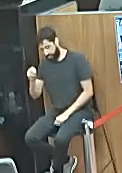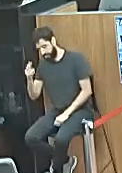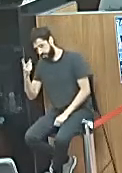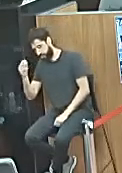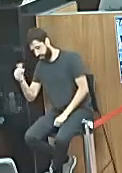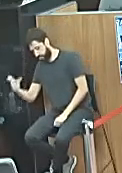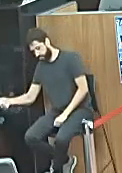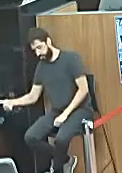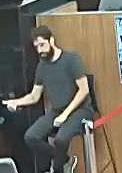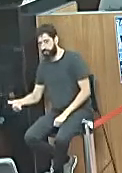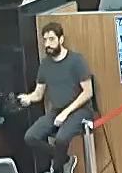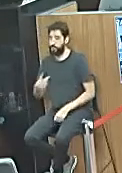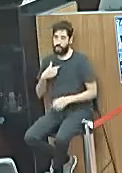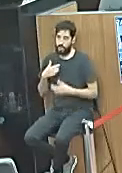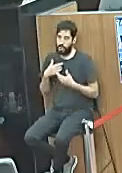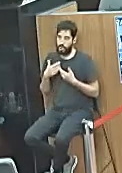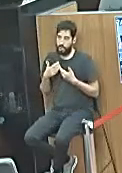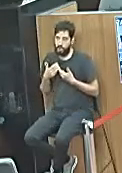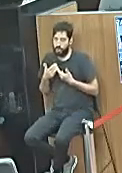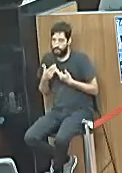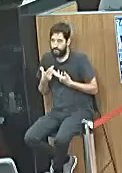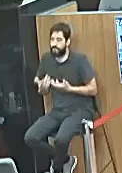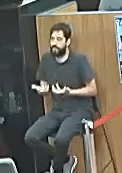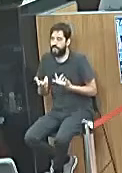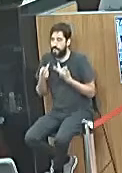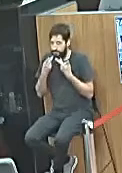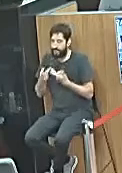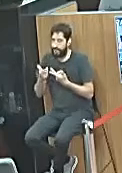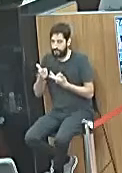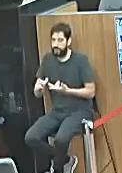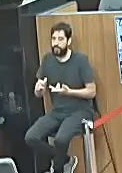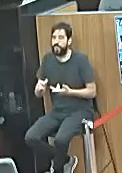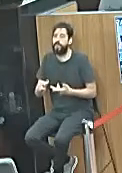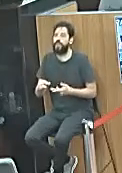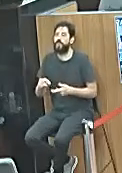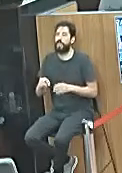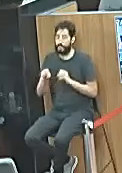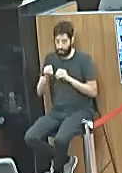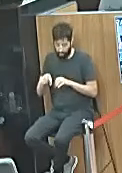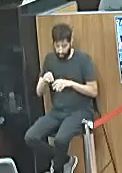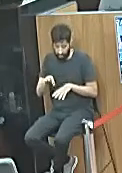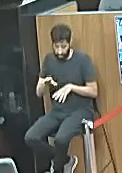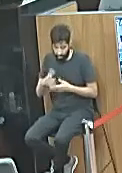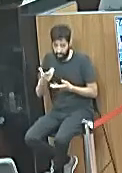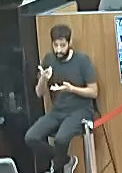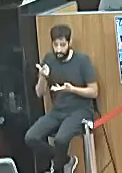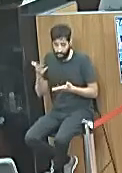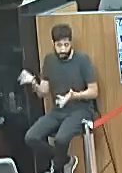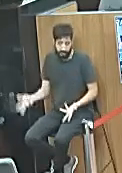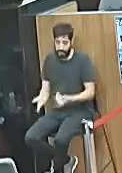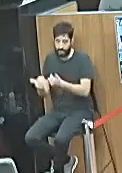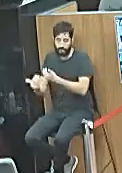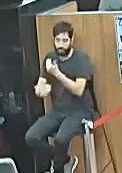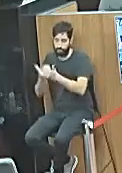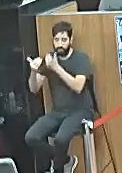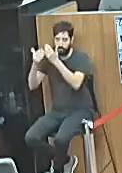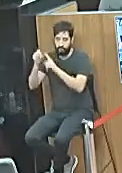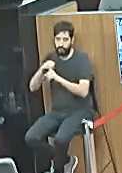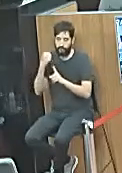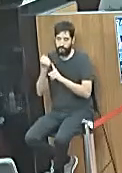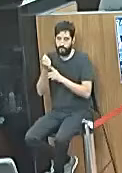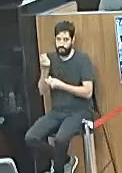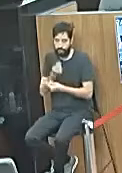é eu não quero ser prolixo mas vou reafirmar a educação é a possibilidade mais eficiente para o desenvolvimento social e econômico seja do município